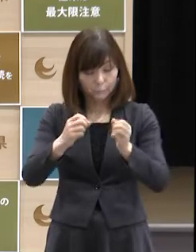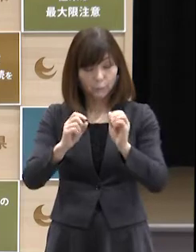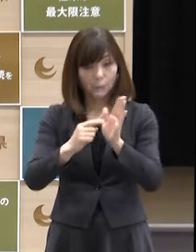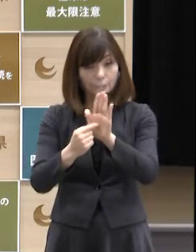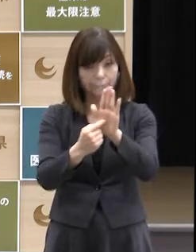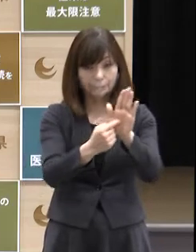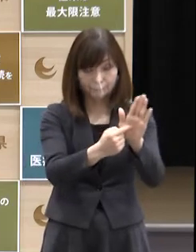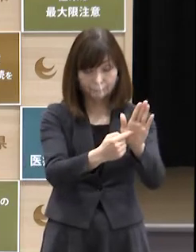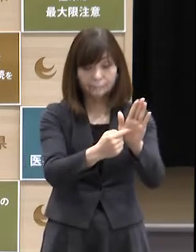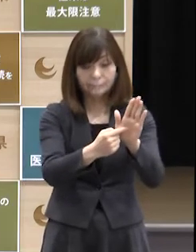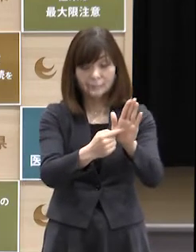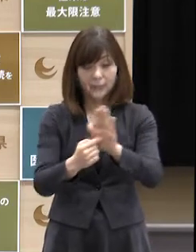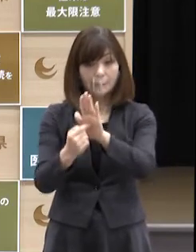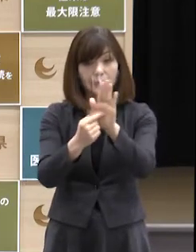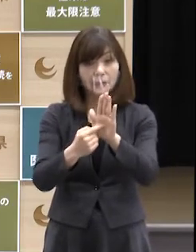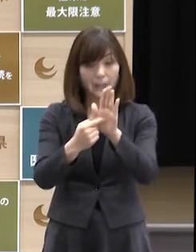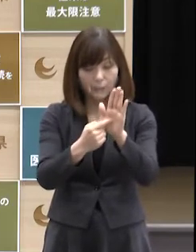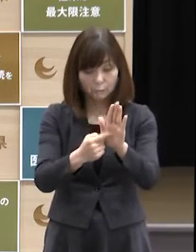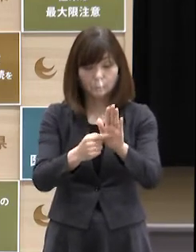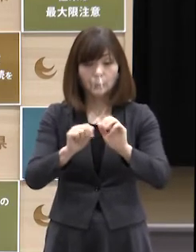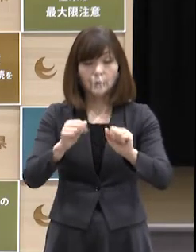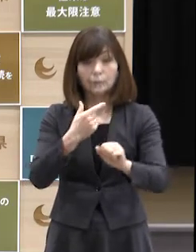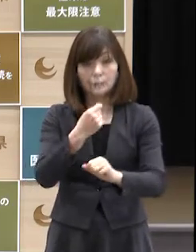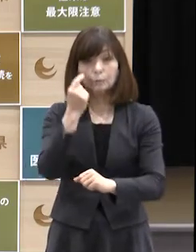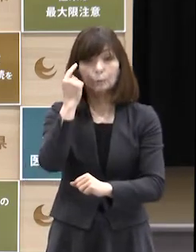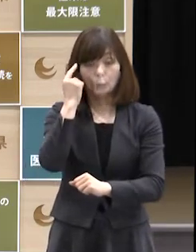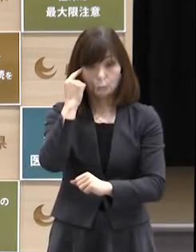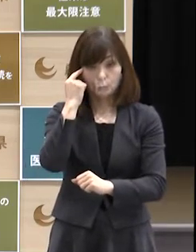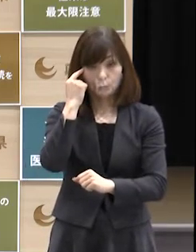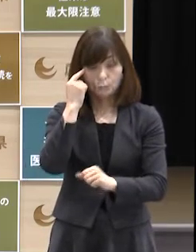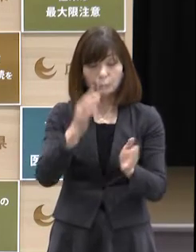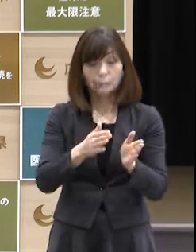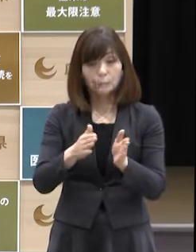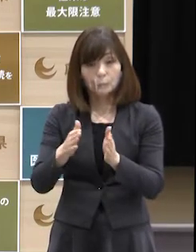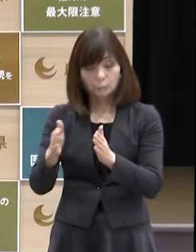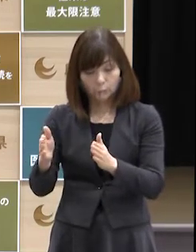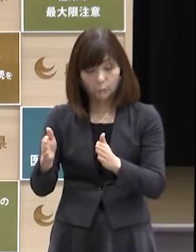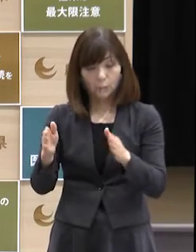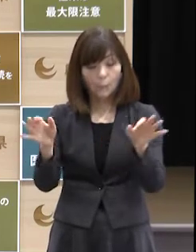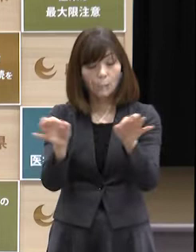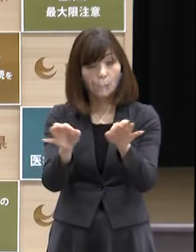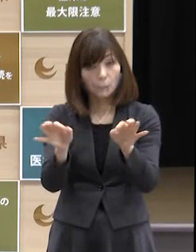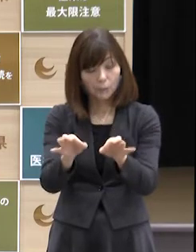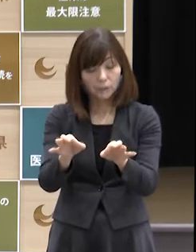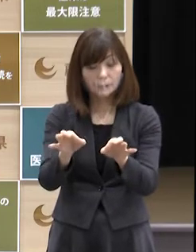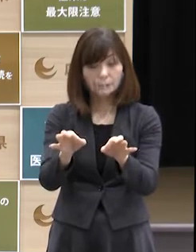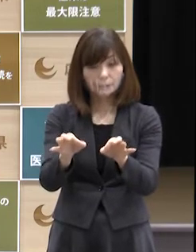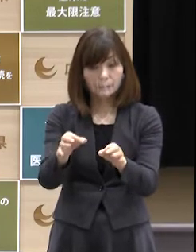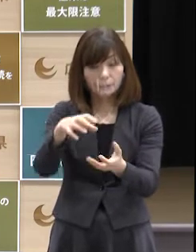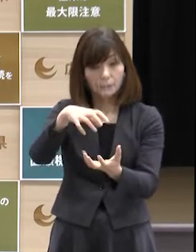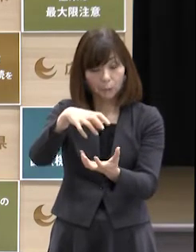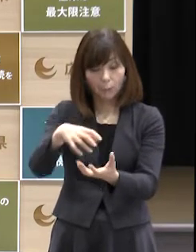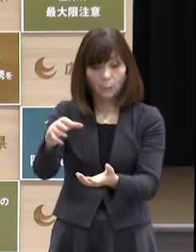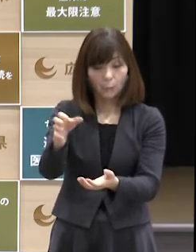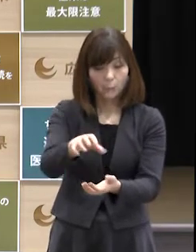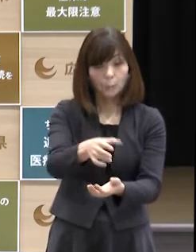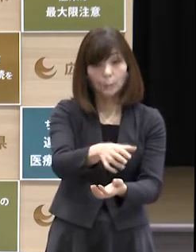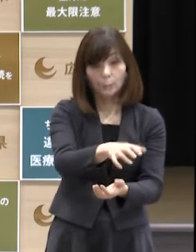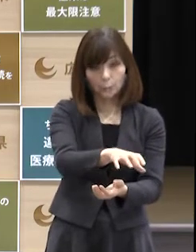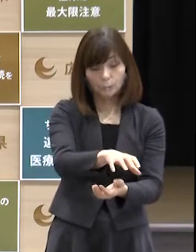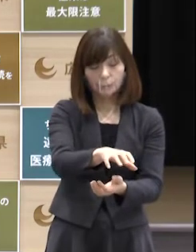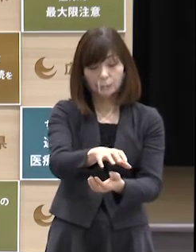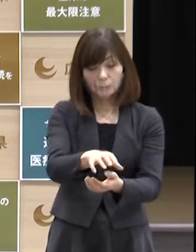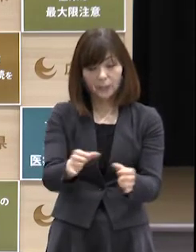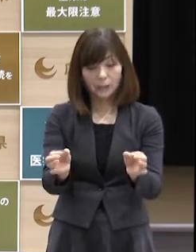いたいと思っておりますし、募金箱も置かせていただいてですね、友の、いらっしゃる方